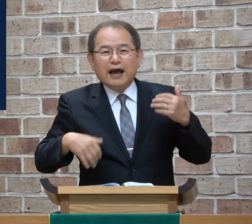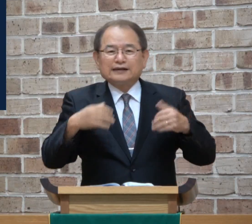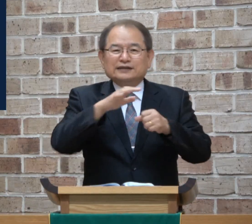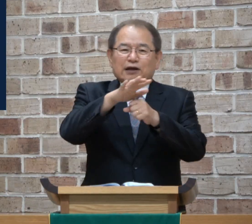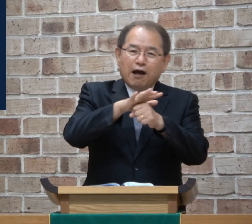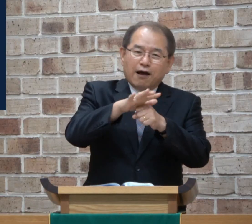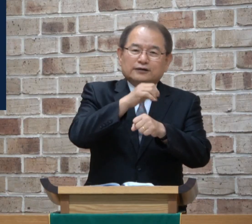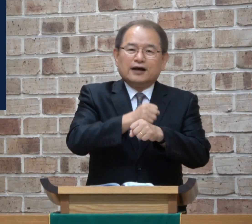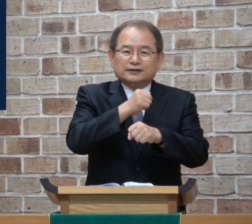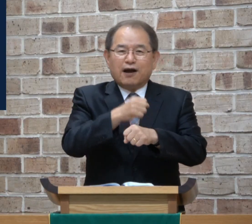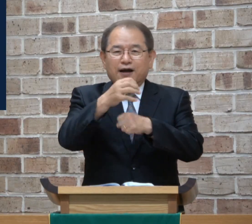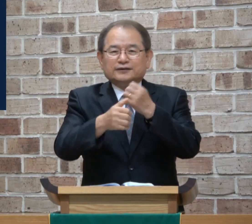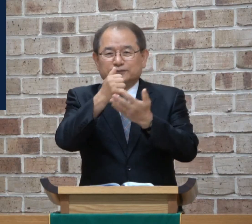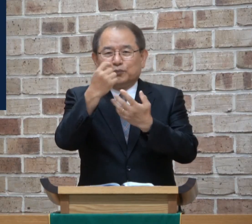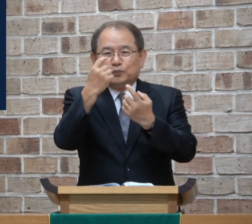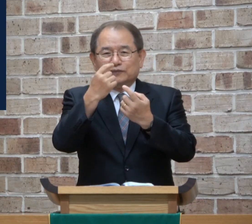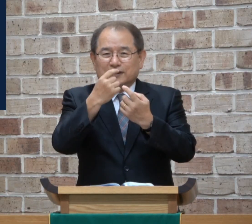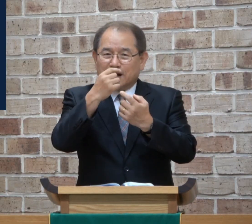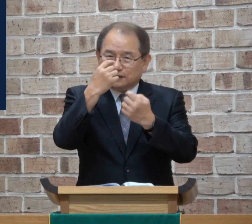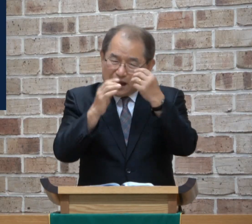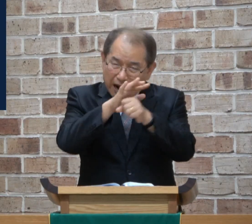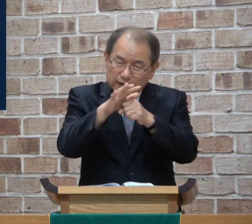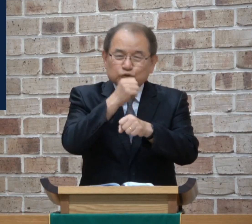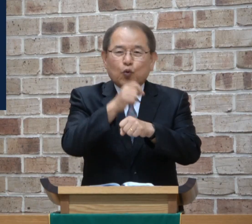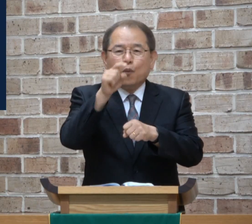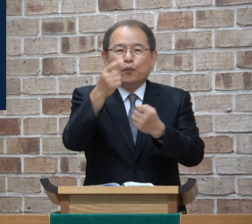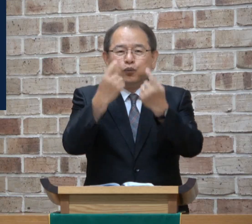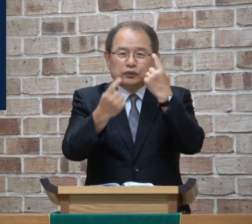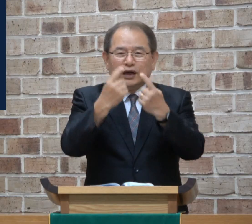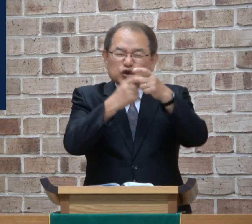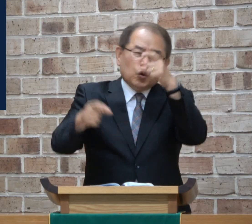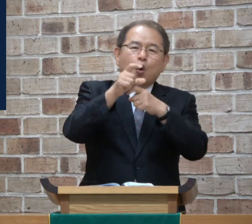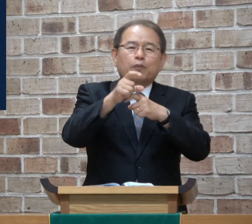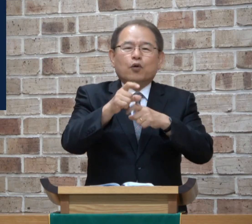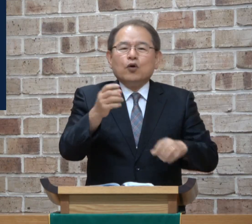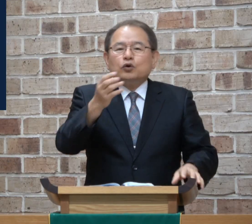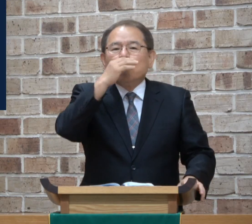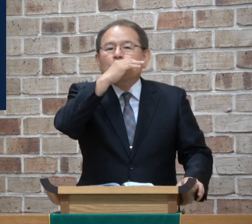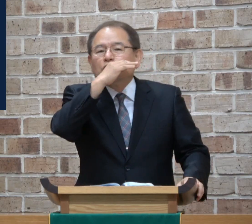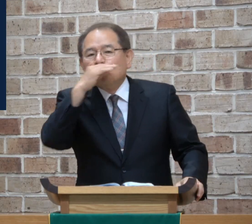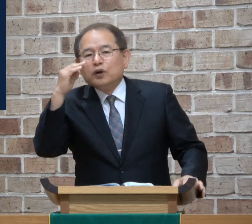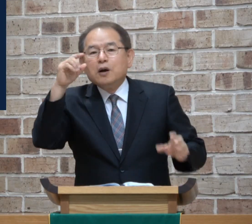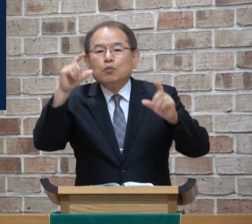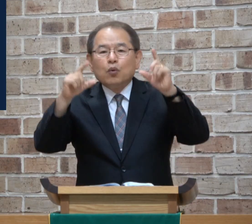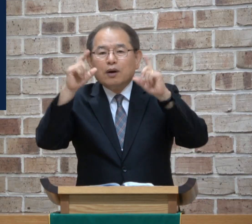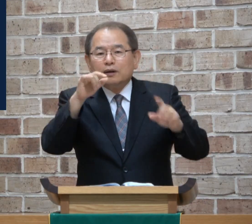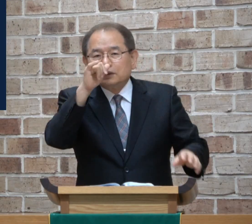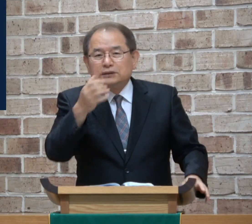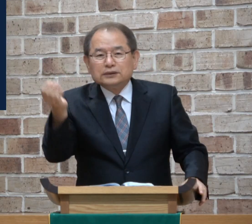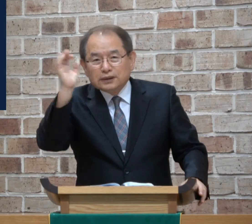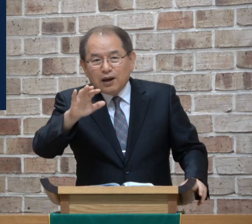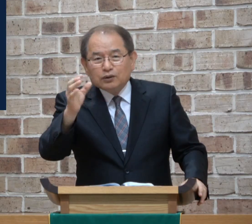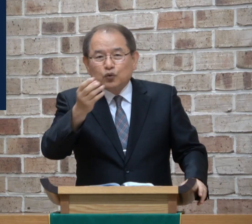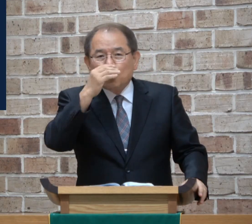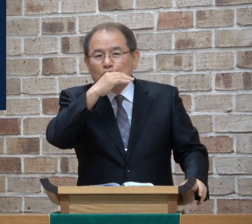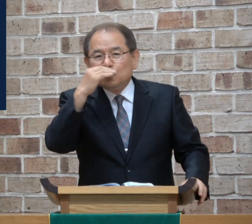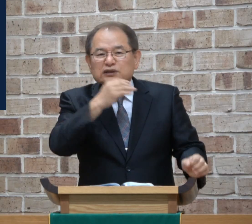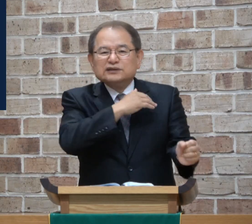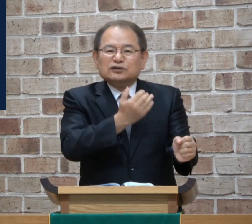쾌락을 사랑하기를 하나님 사랑하는 것보다 더하며 경건의 모양은 있으나 경건의